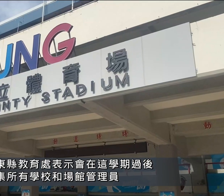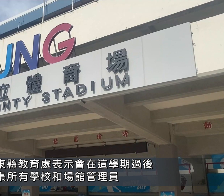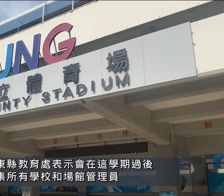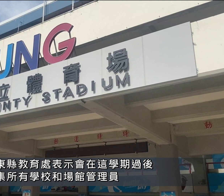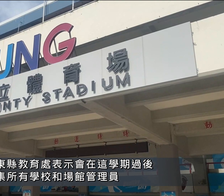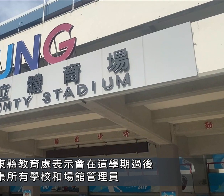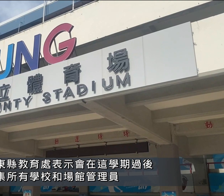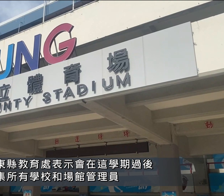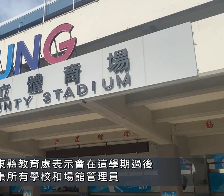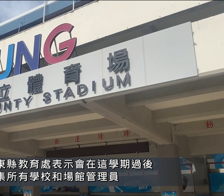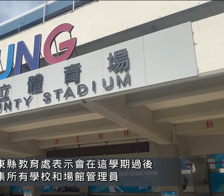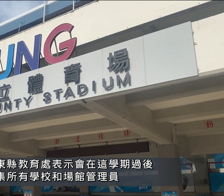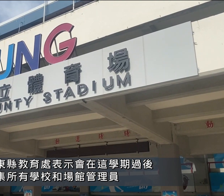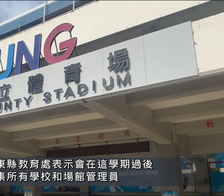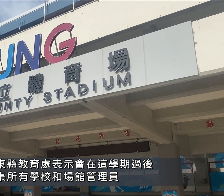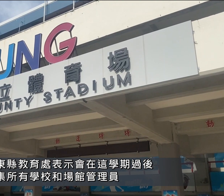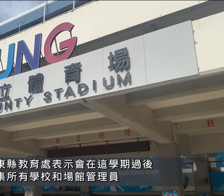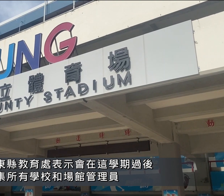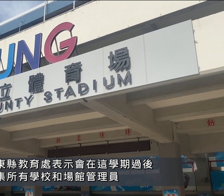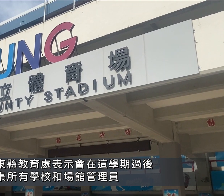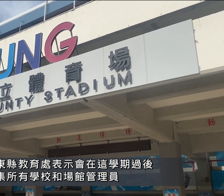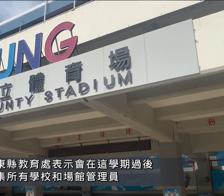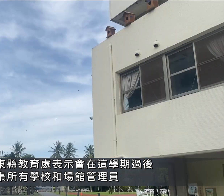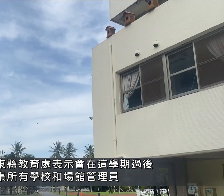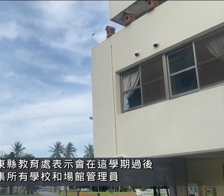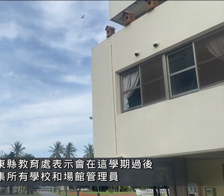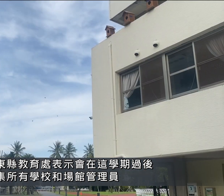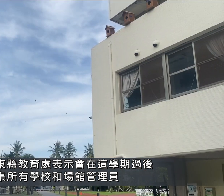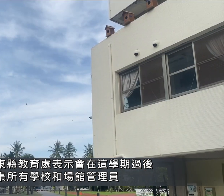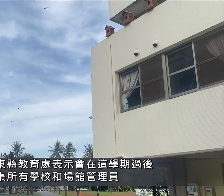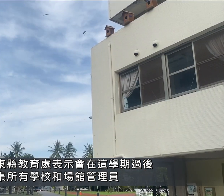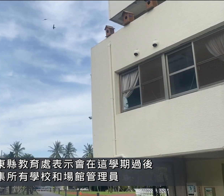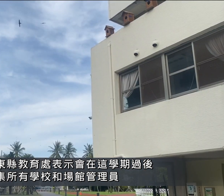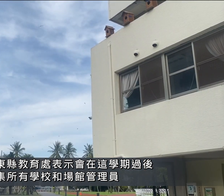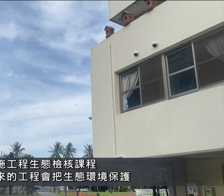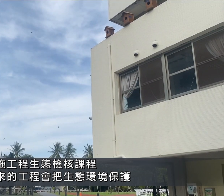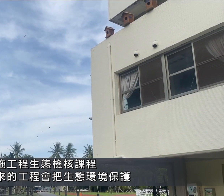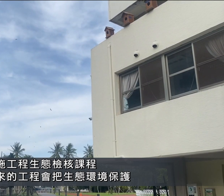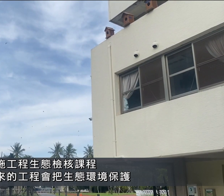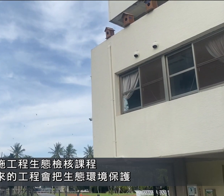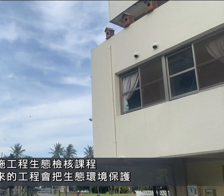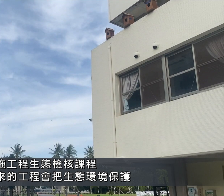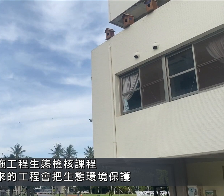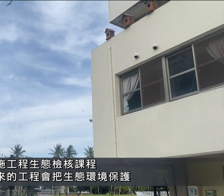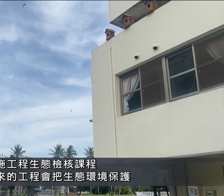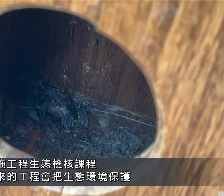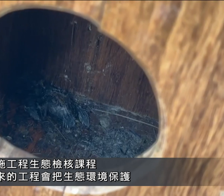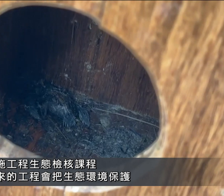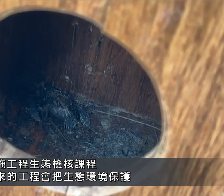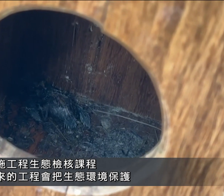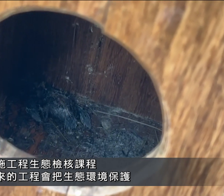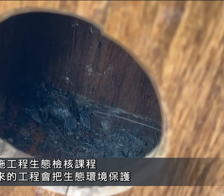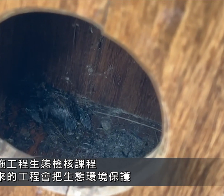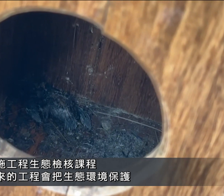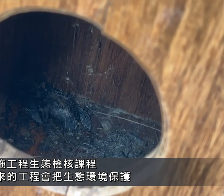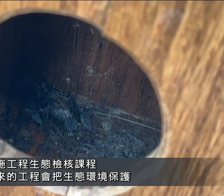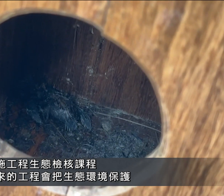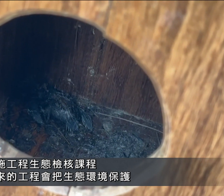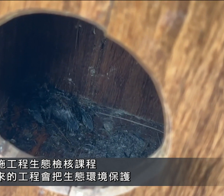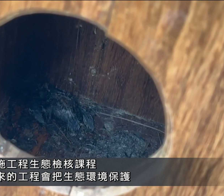示，会在这学期过后召集所有学校和场馆管理员实施工程生态检核课程，未来的工程会把生态